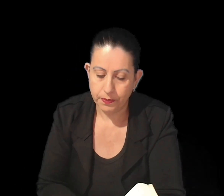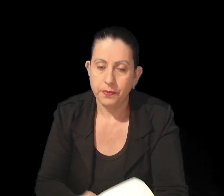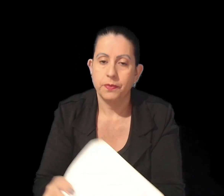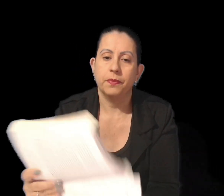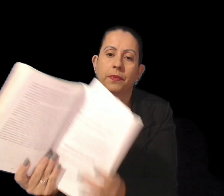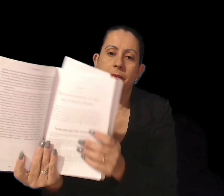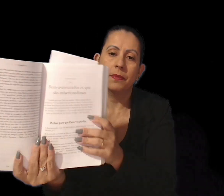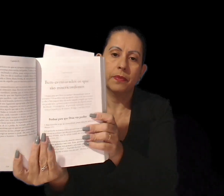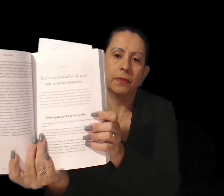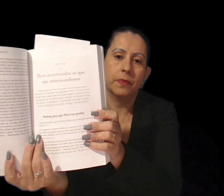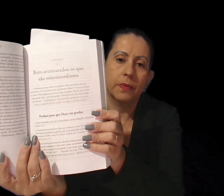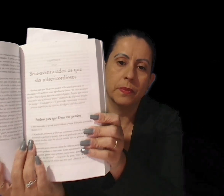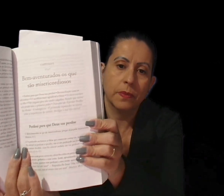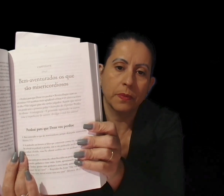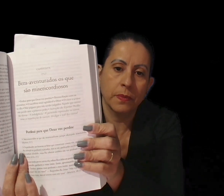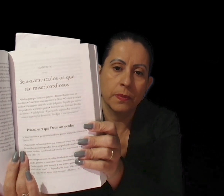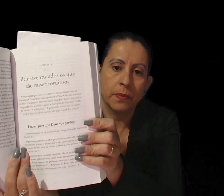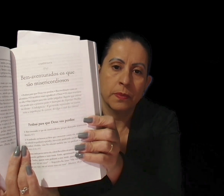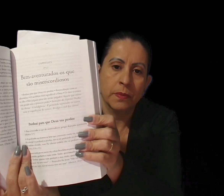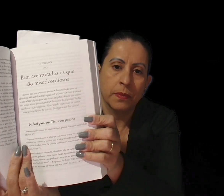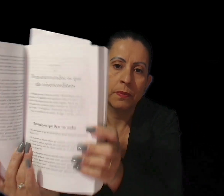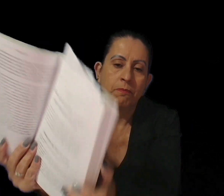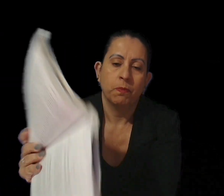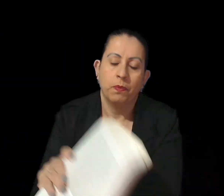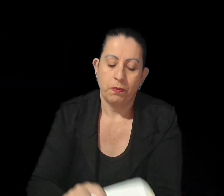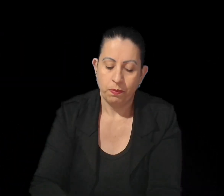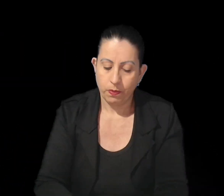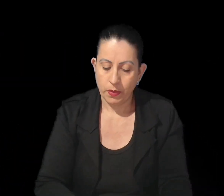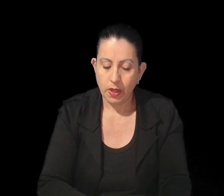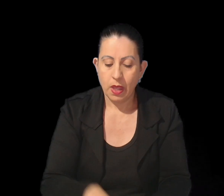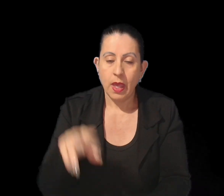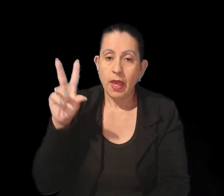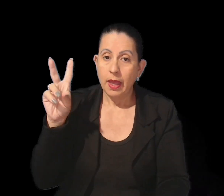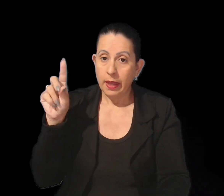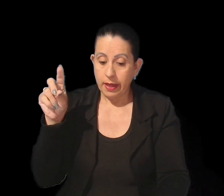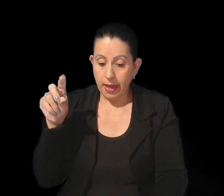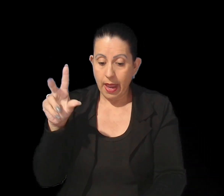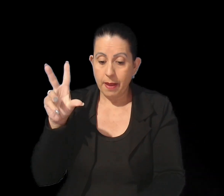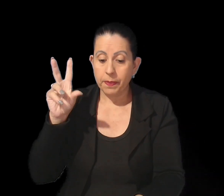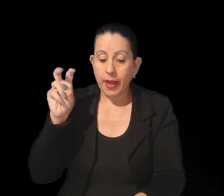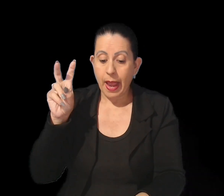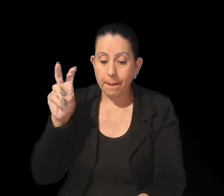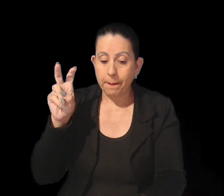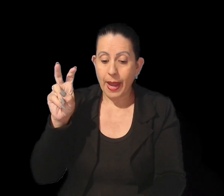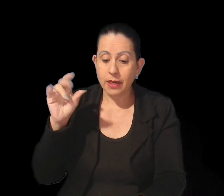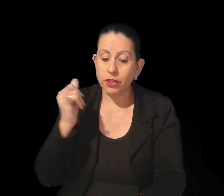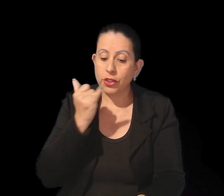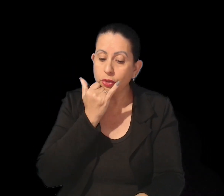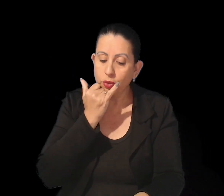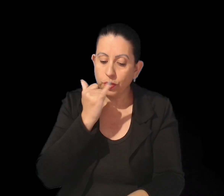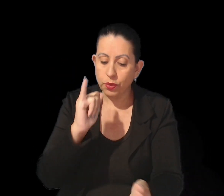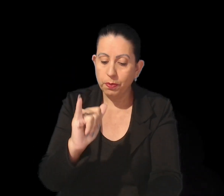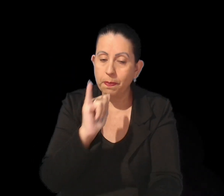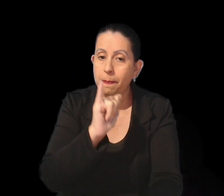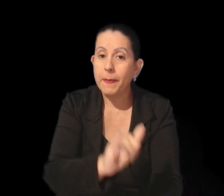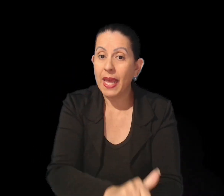Que é a parte do